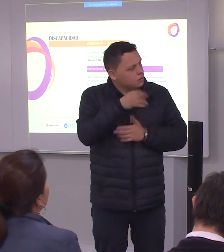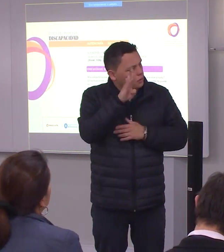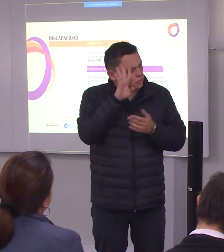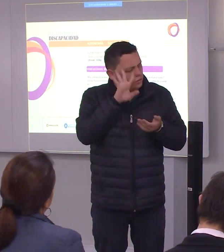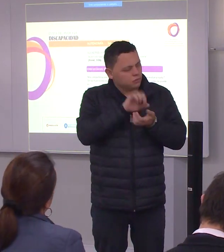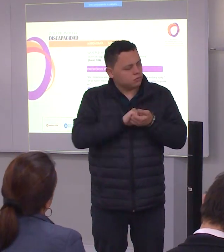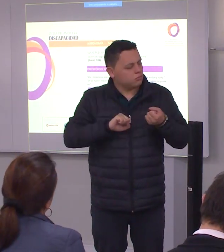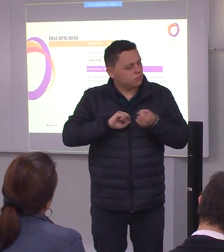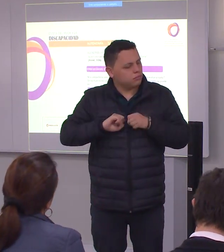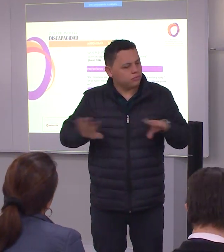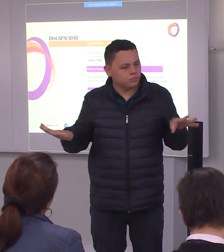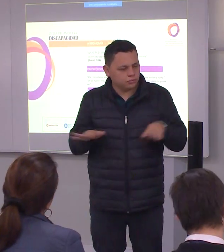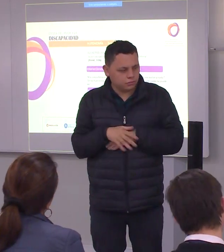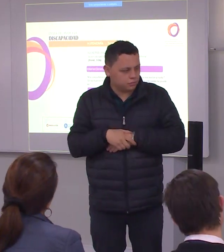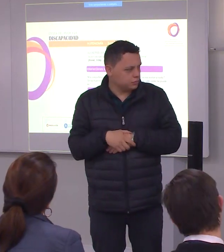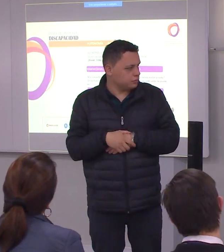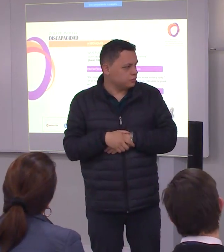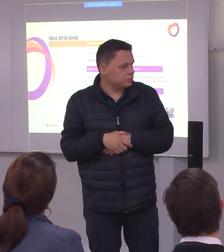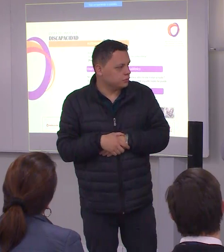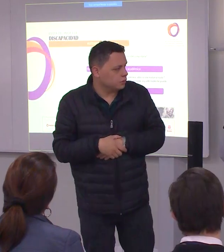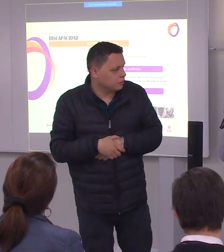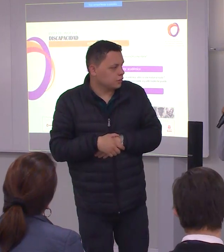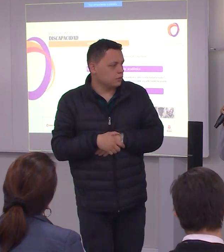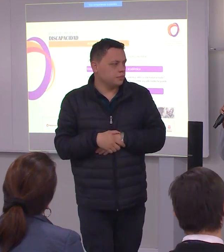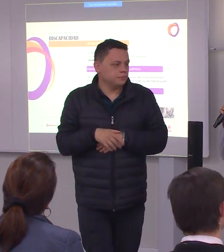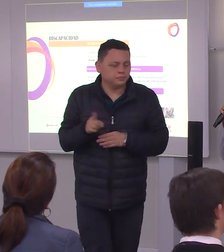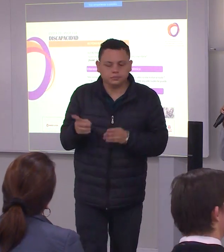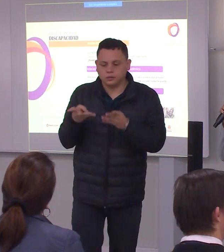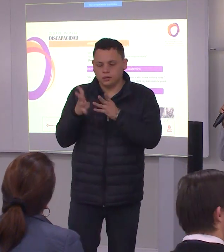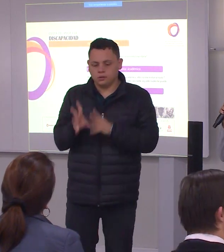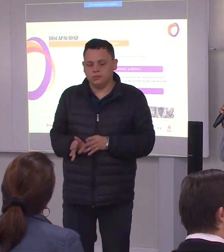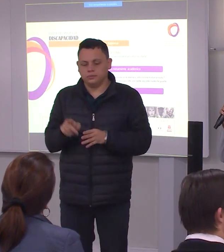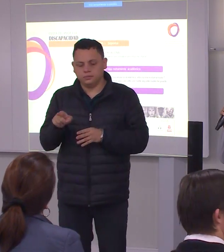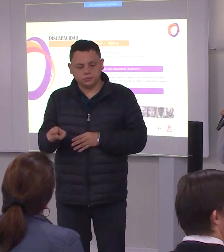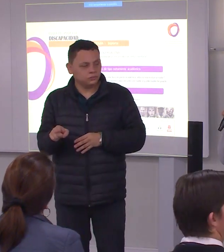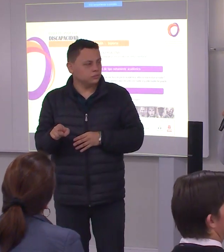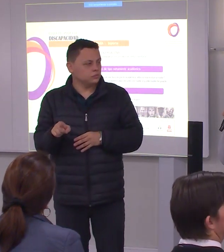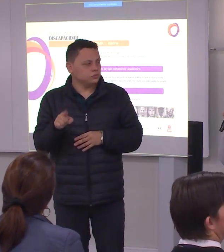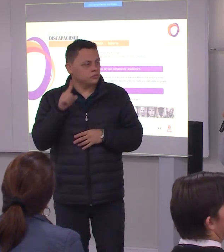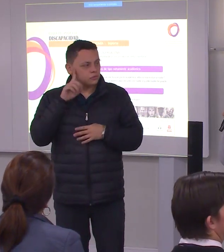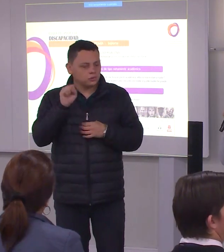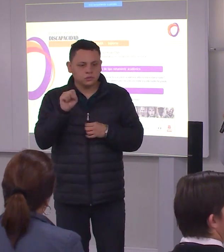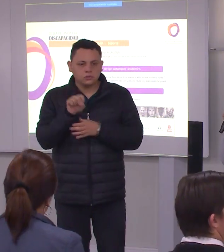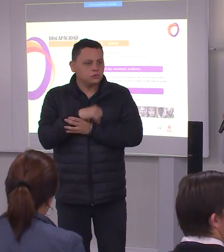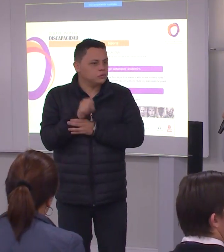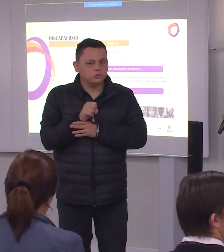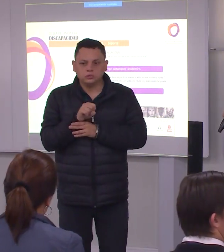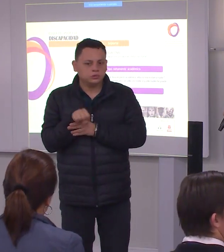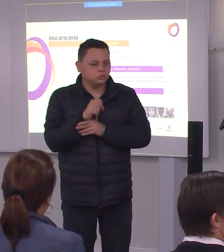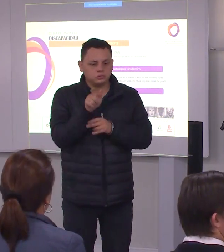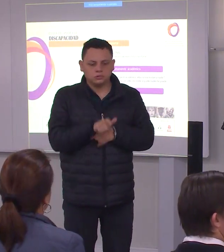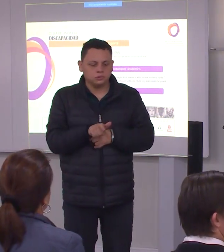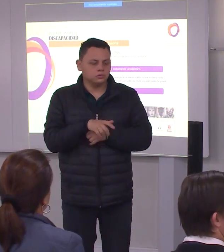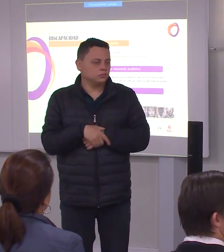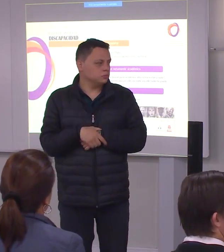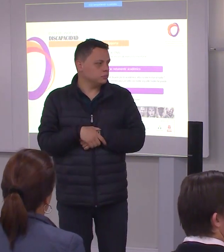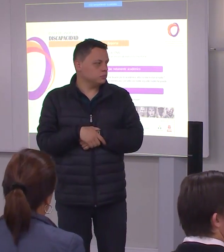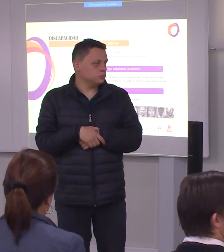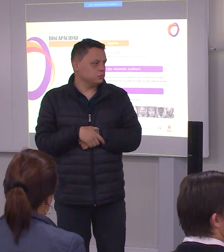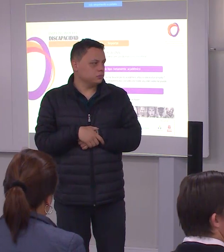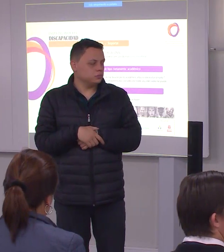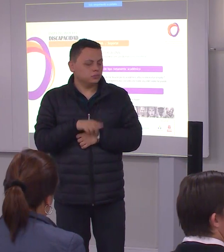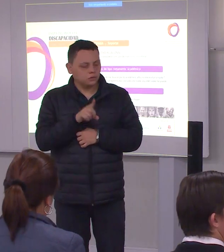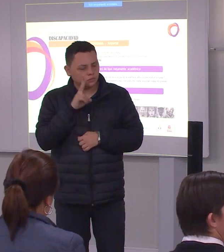le quita esto no lo refería un estudiante con trastorno obsesivo compulsivo entonces se